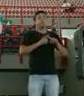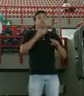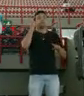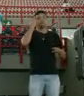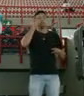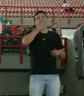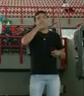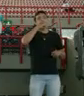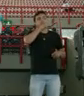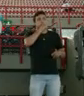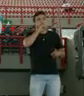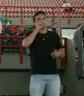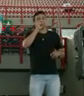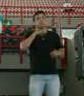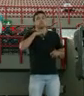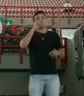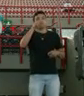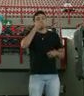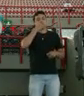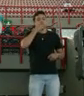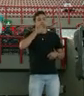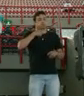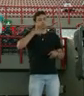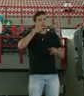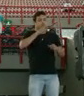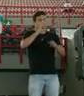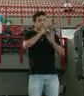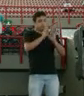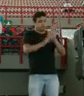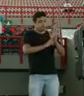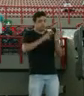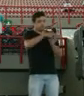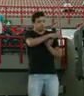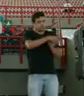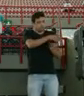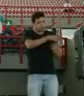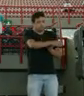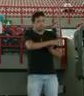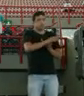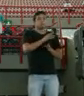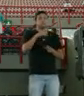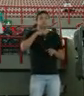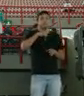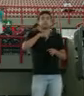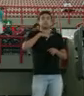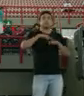geralmente exercia o papel de quê? De disciplinar os filhos. Quem tinha, de certa